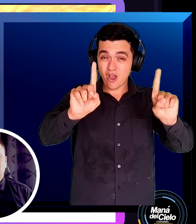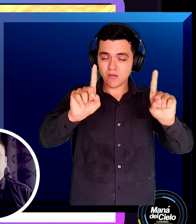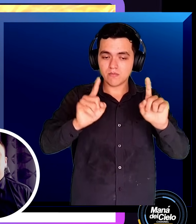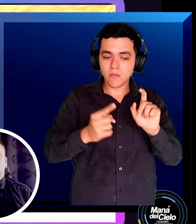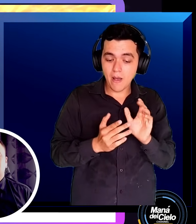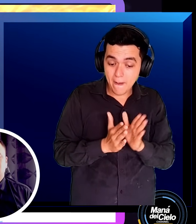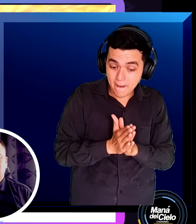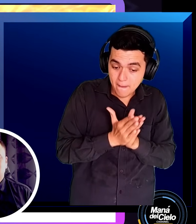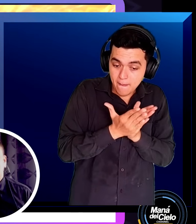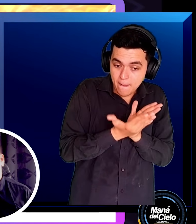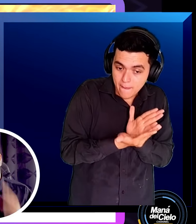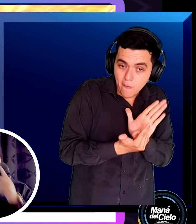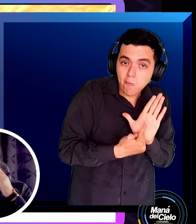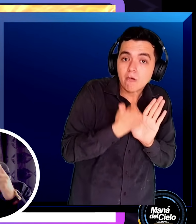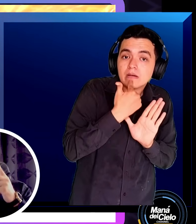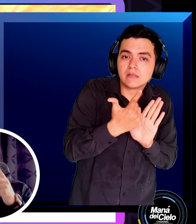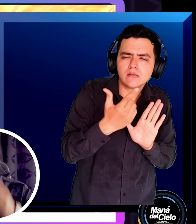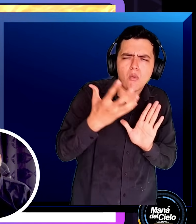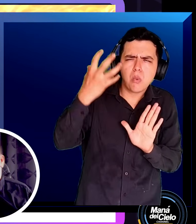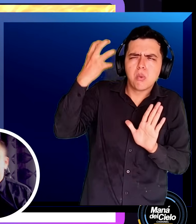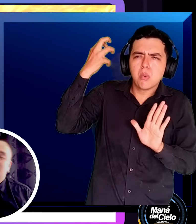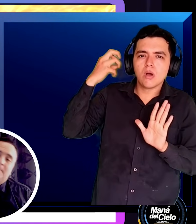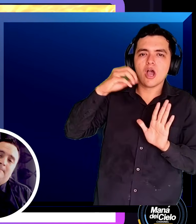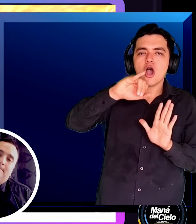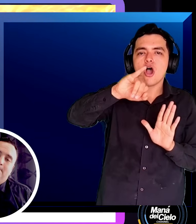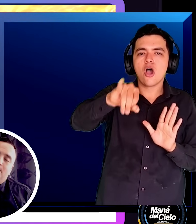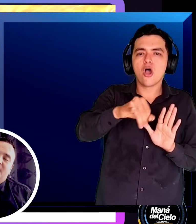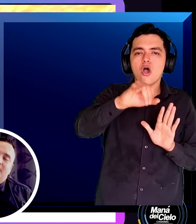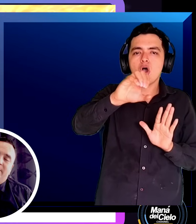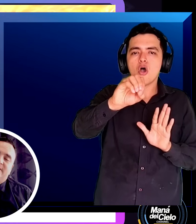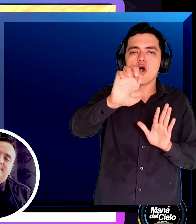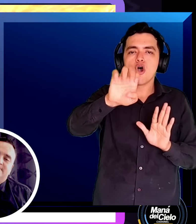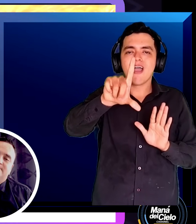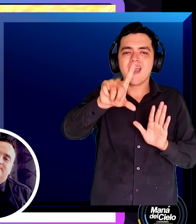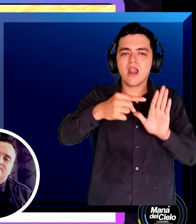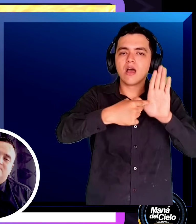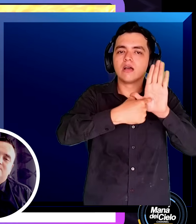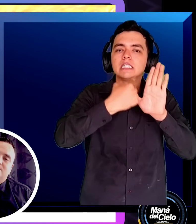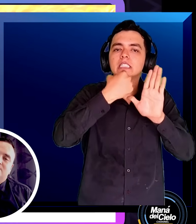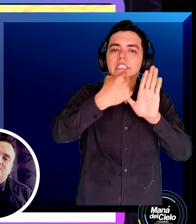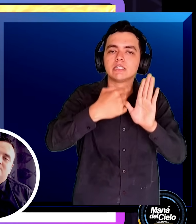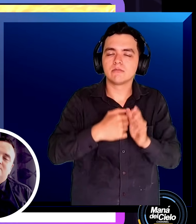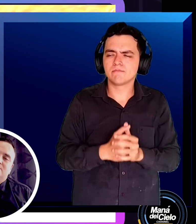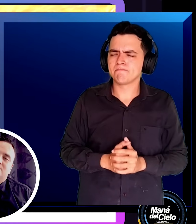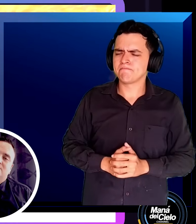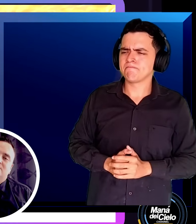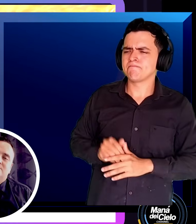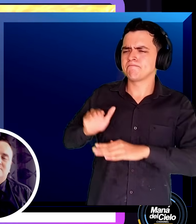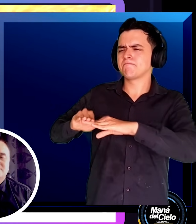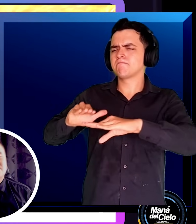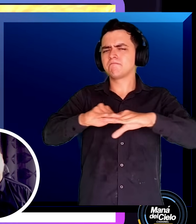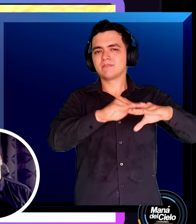iban acompañados con aflicción, quebrantamiento, humillación.